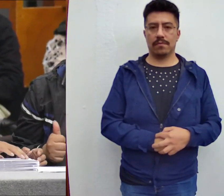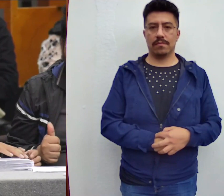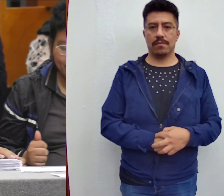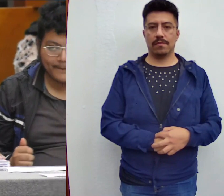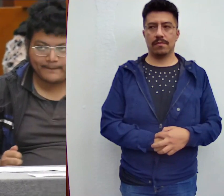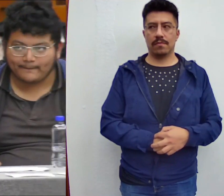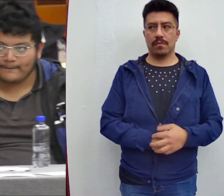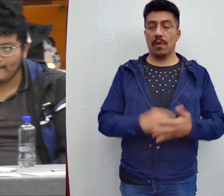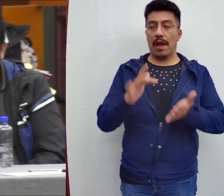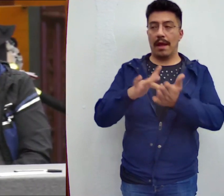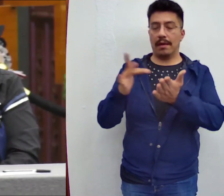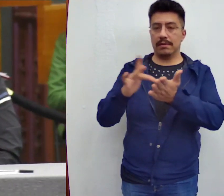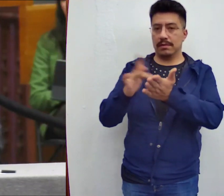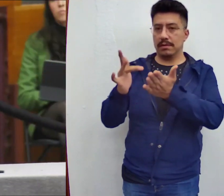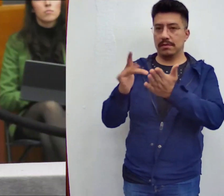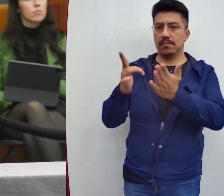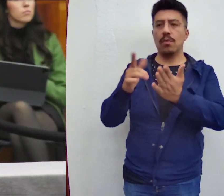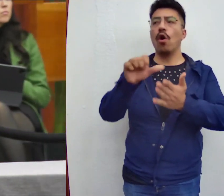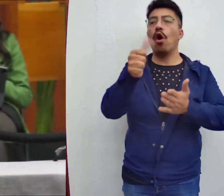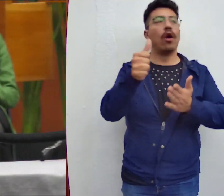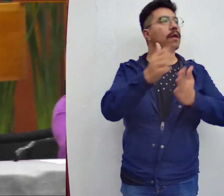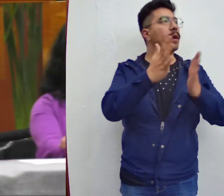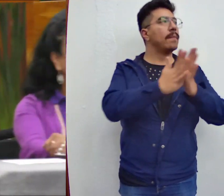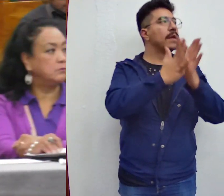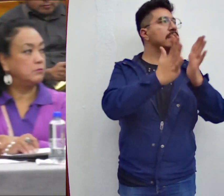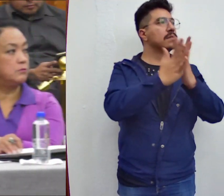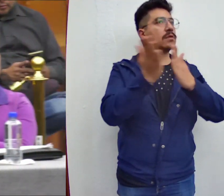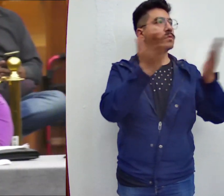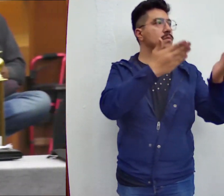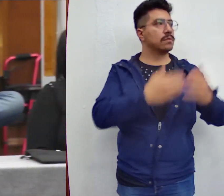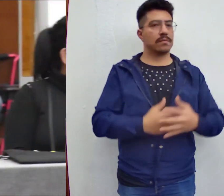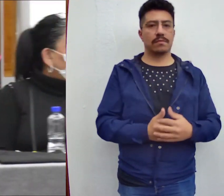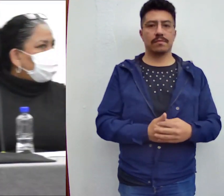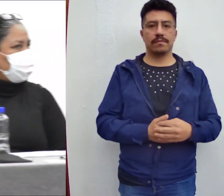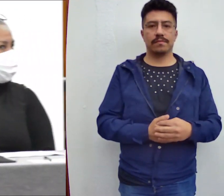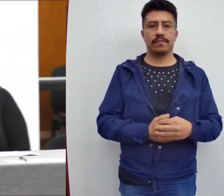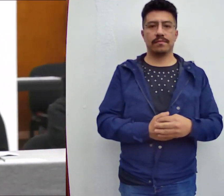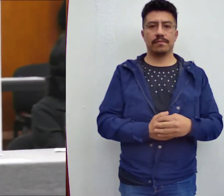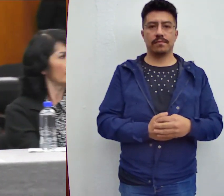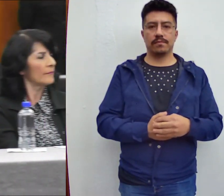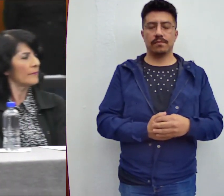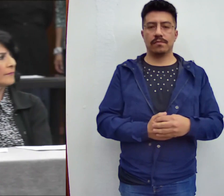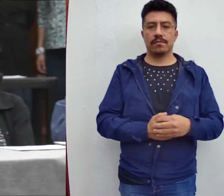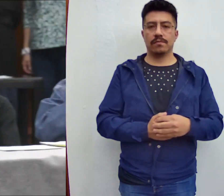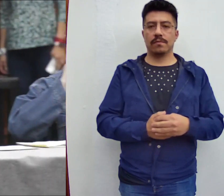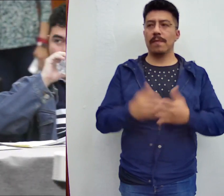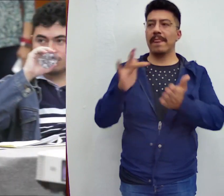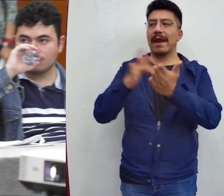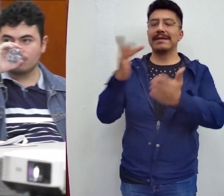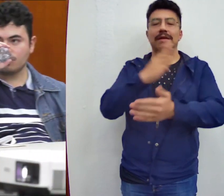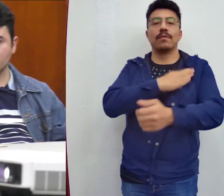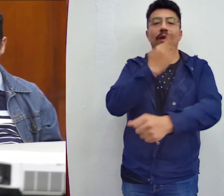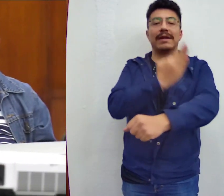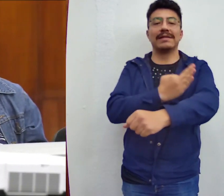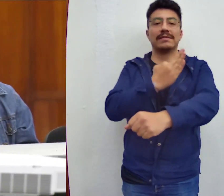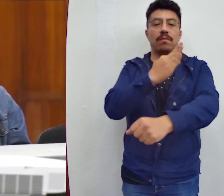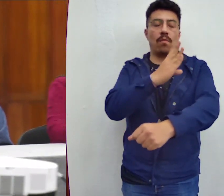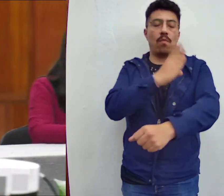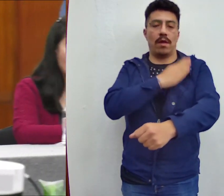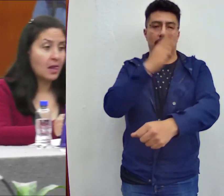Muchas gracias, Raúl. ¿Tenemos otra participación de este lado? Adelante. Gracias, buenas tardes. Buenos días,